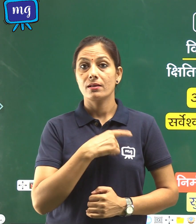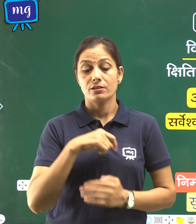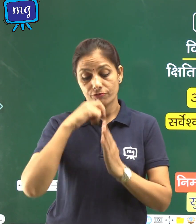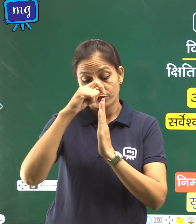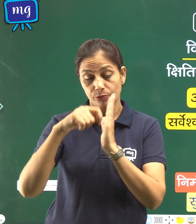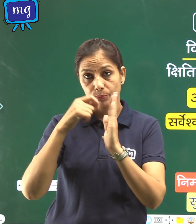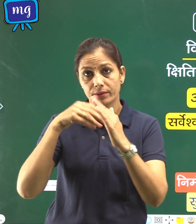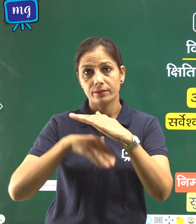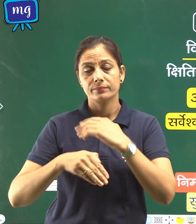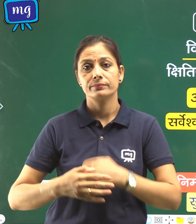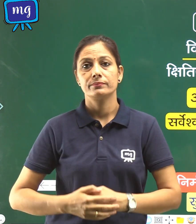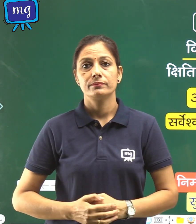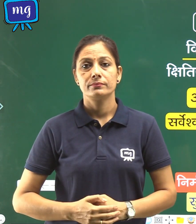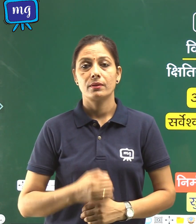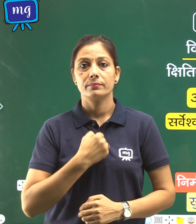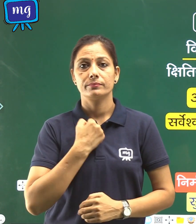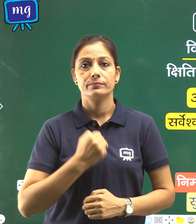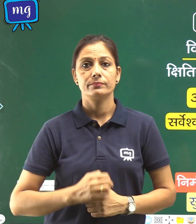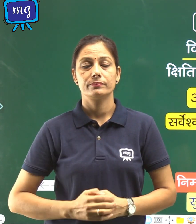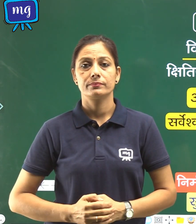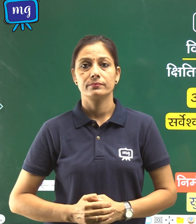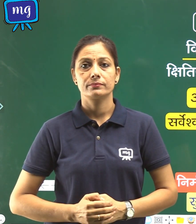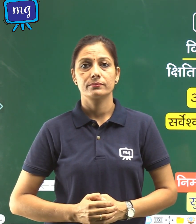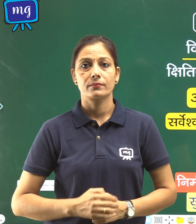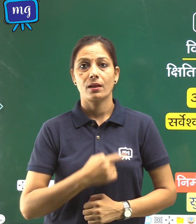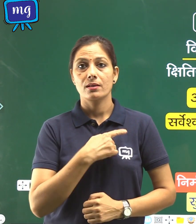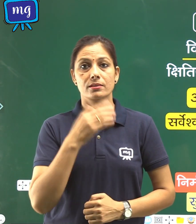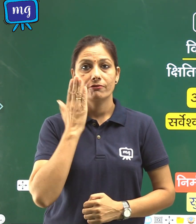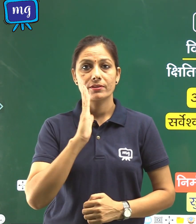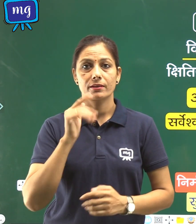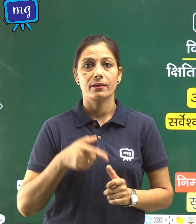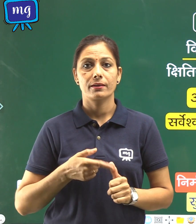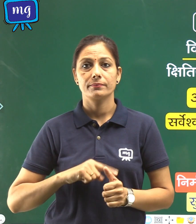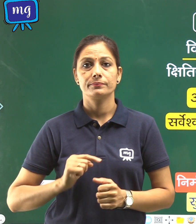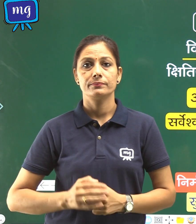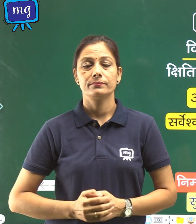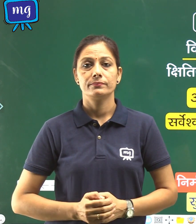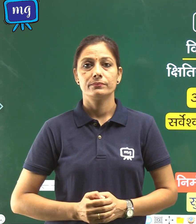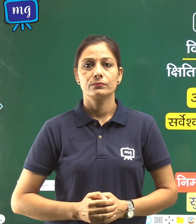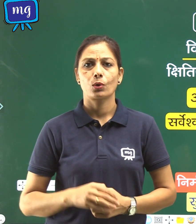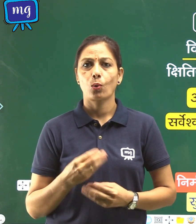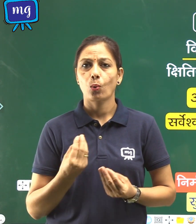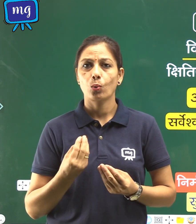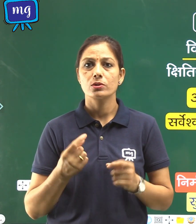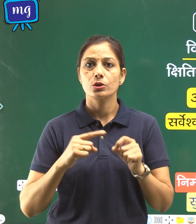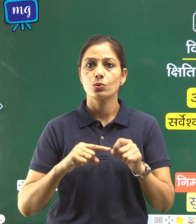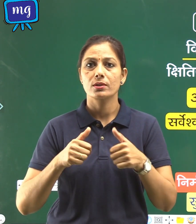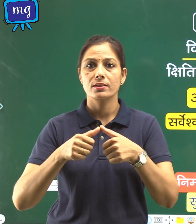में हम इस कविता के कुछ